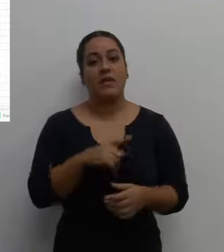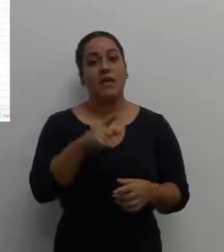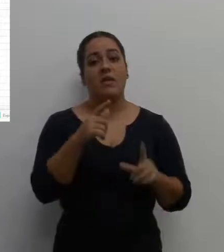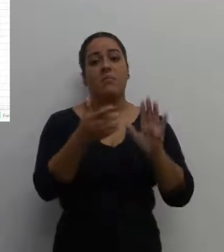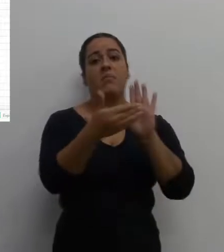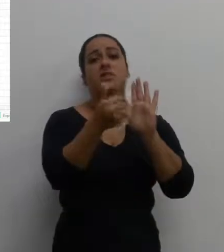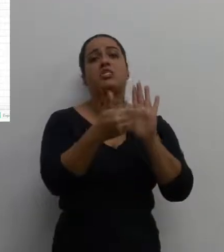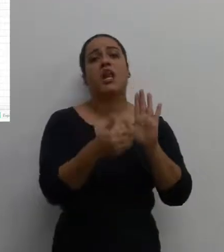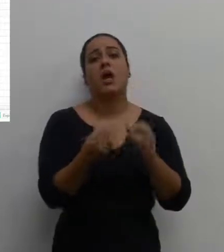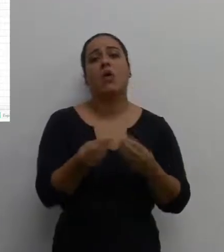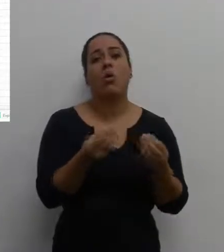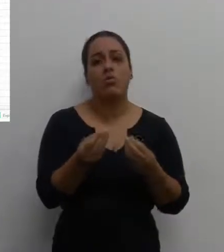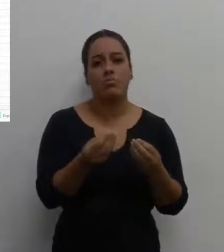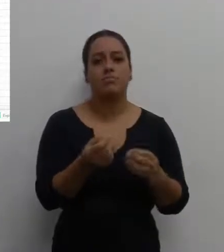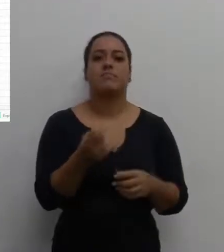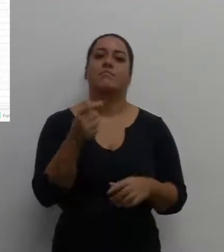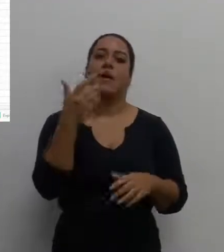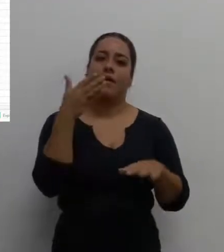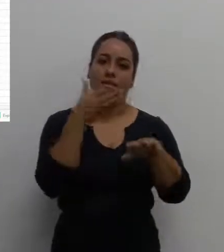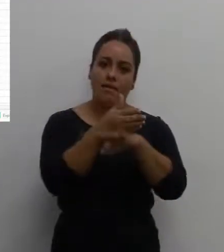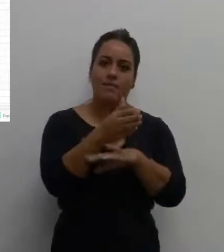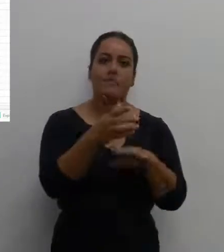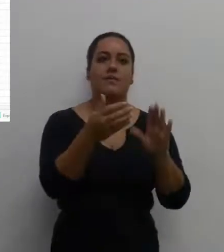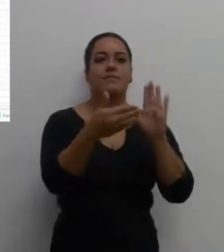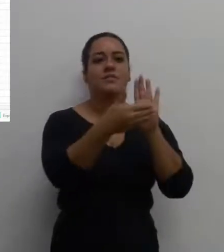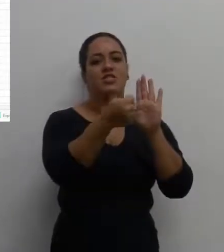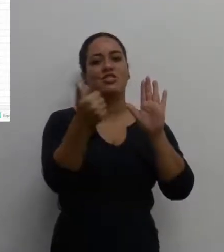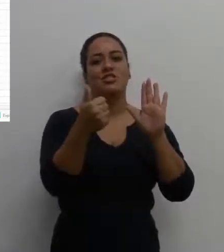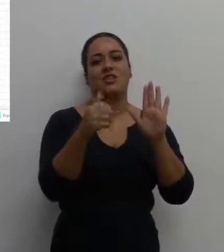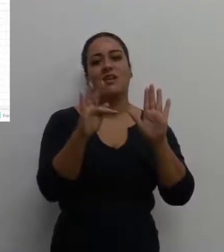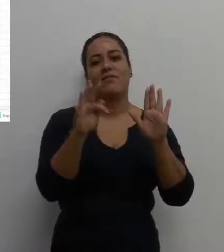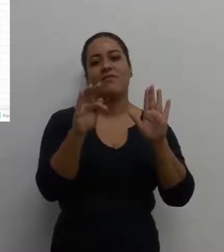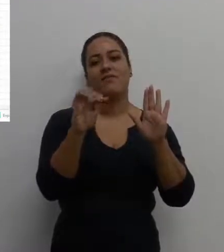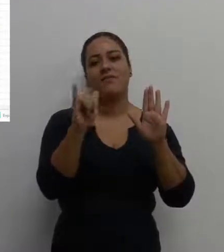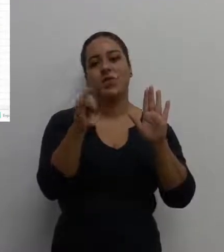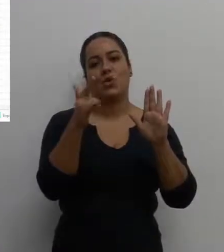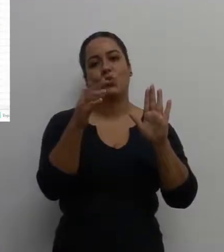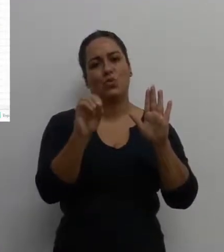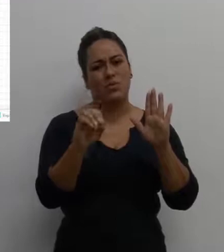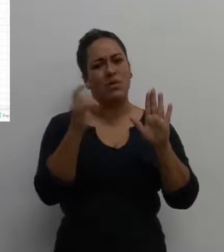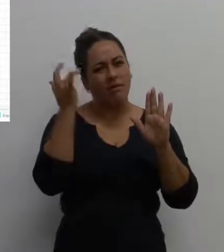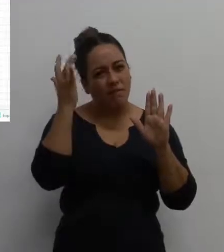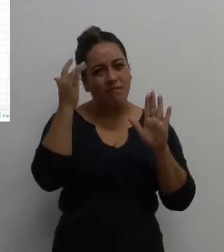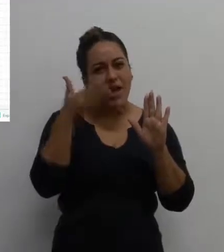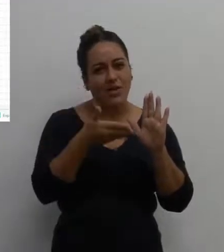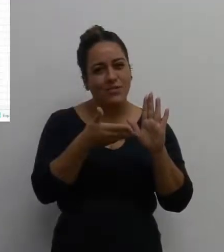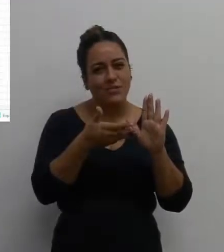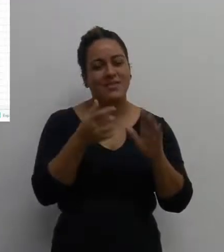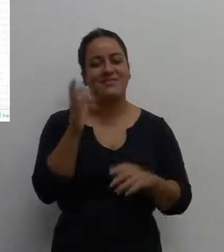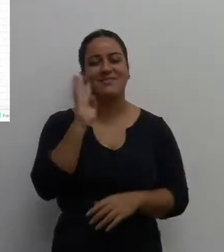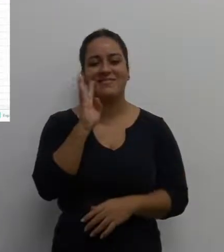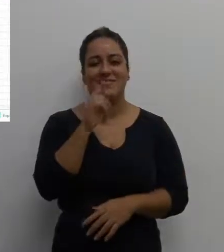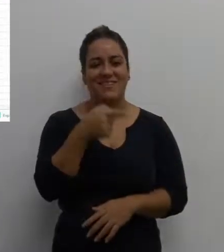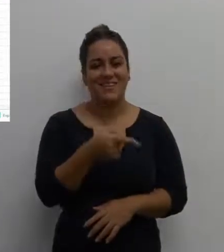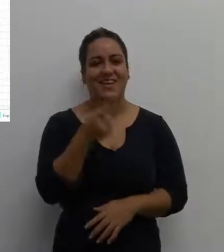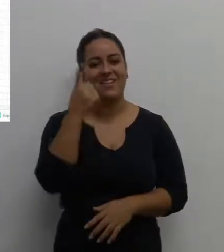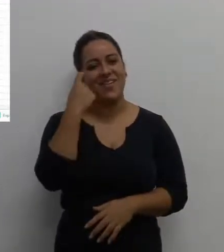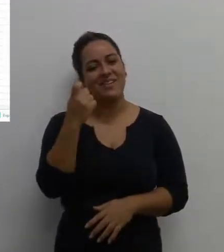para desfazer o filtro, dados, desativar filtro. Viram só? Muito fácil, né? Uma opção bem interessante e